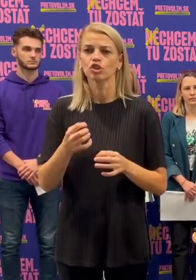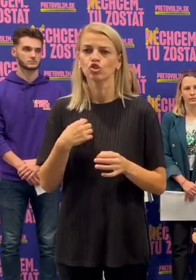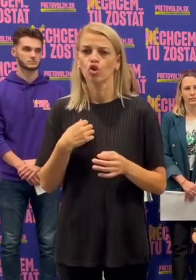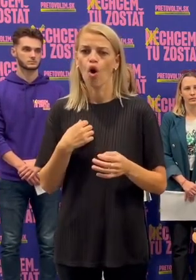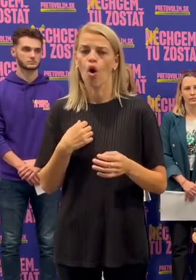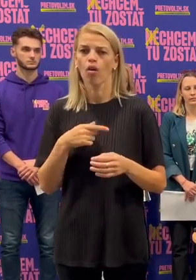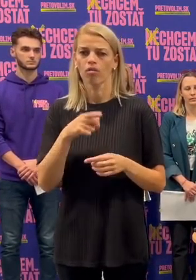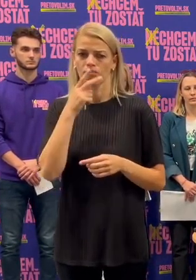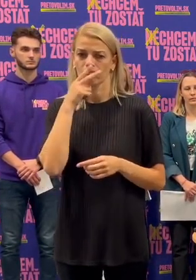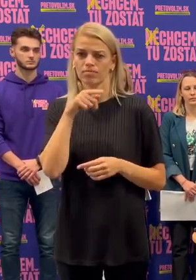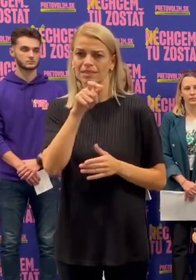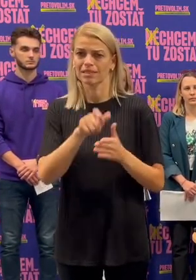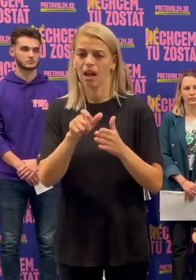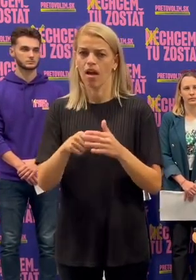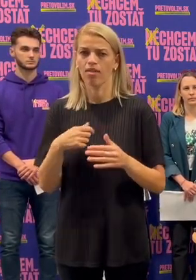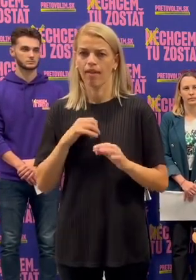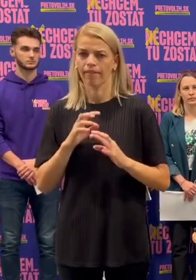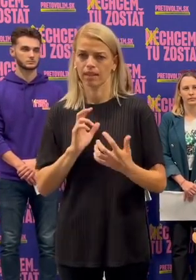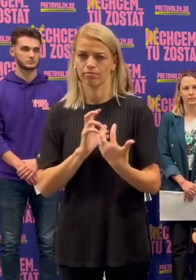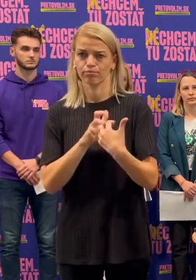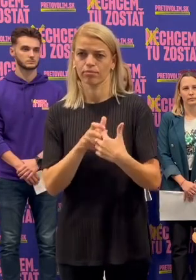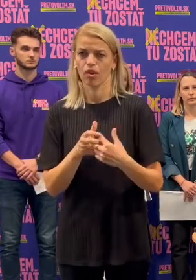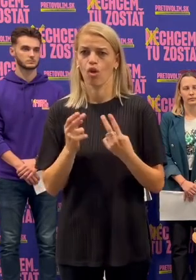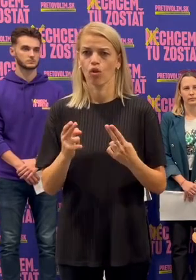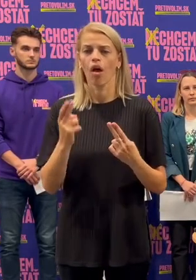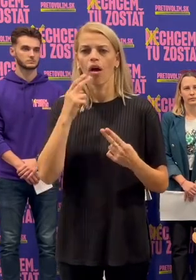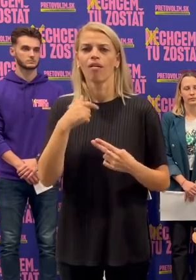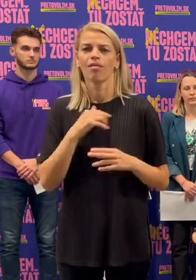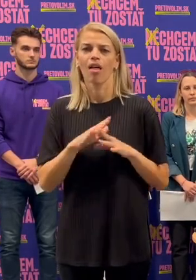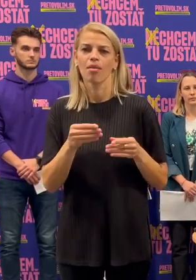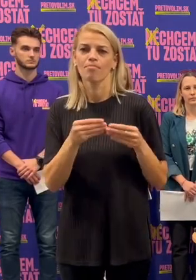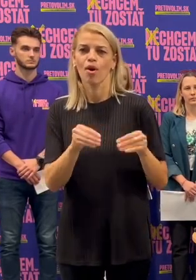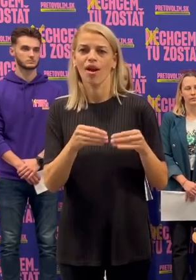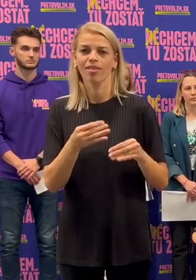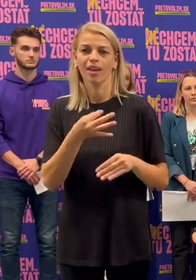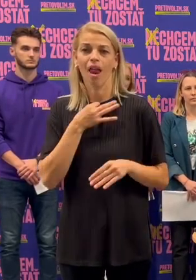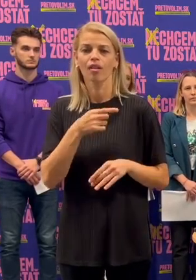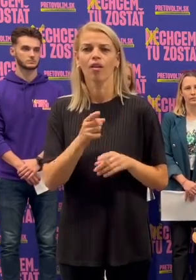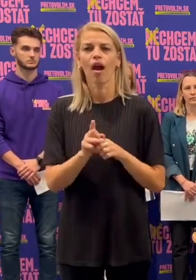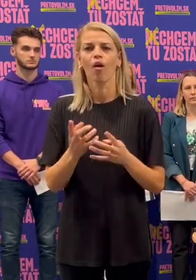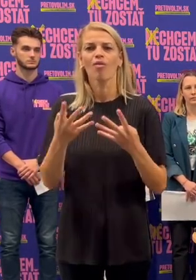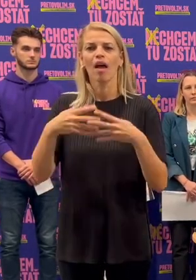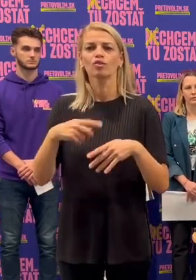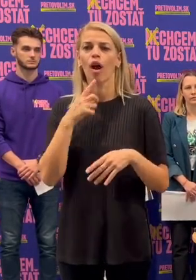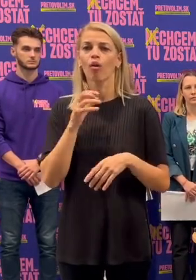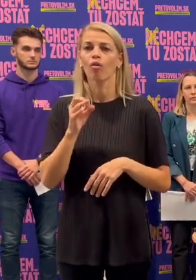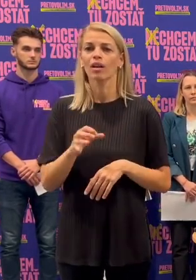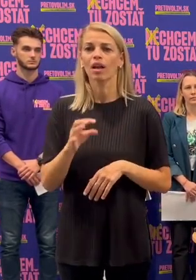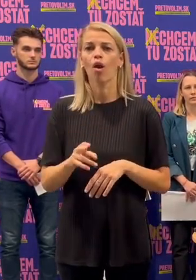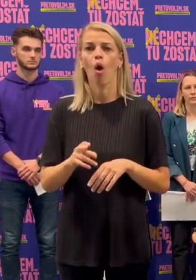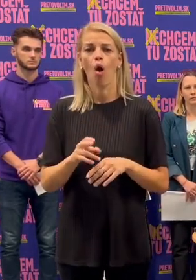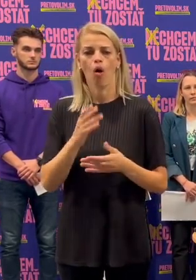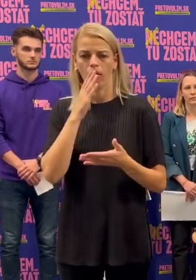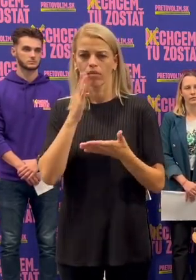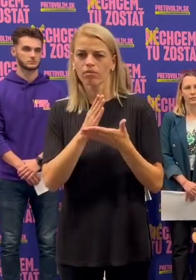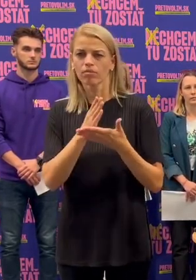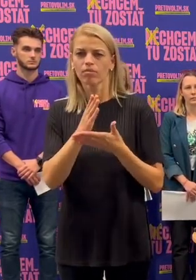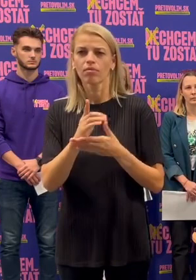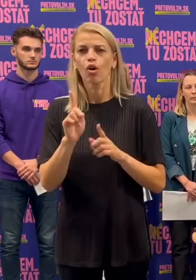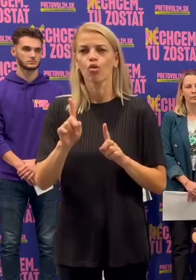najpodobnejšie hodnoty. Samozrejme, je to iba poradný hlas, je to nástroj, ako sa rýchlo a jednoducho môžu zorientovať v tomto